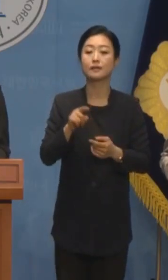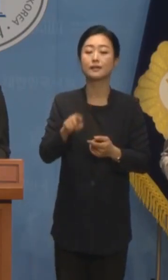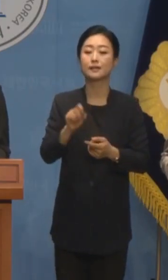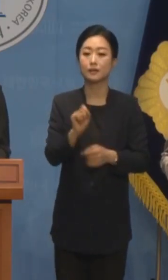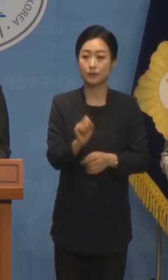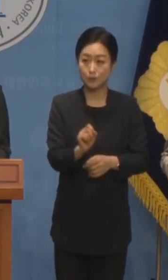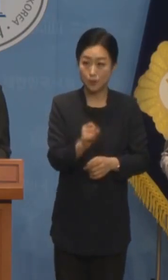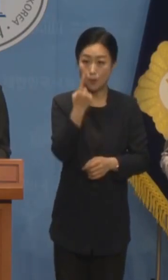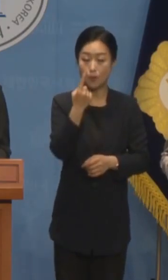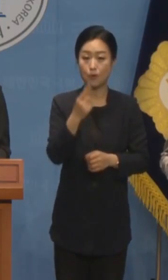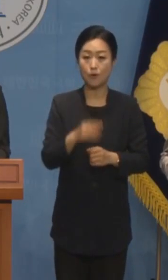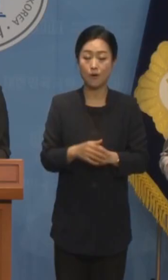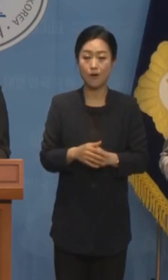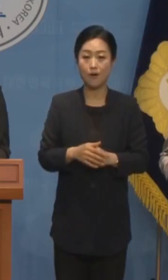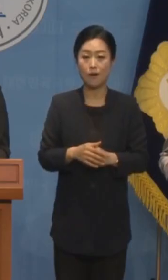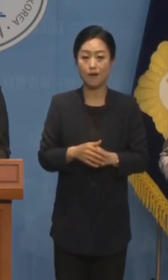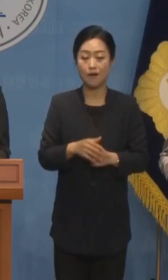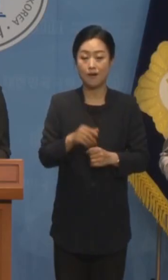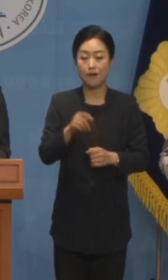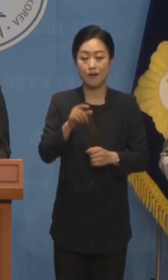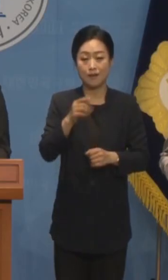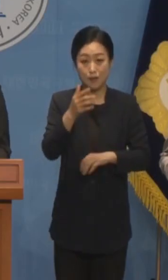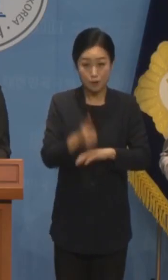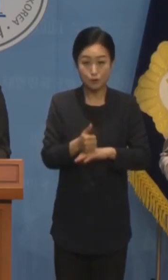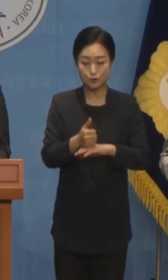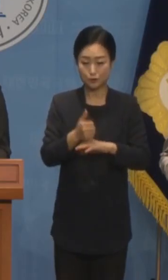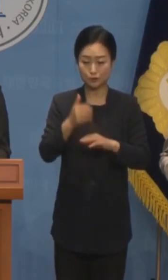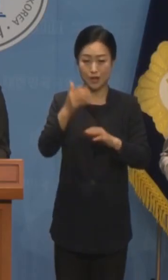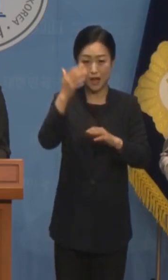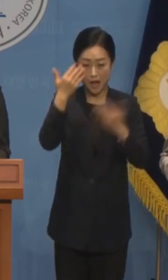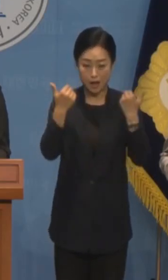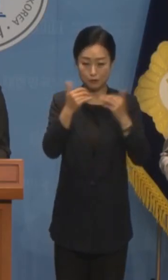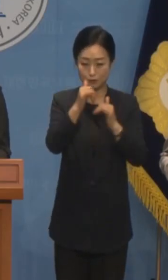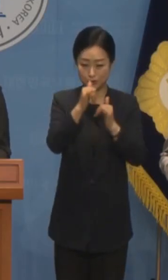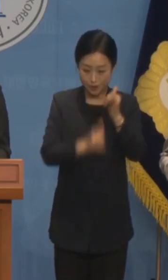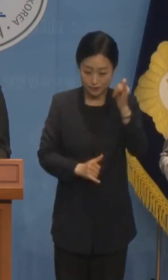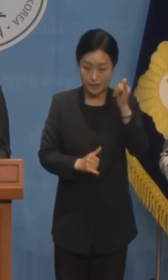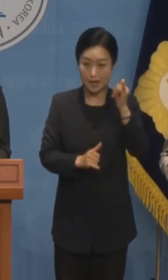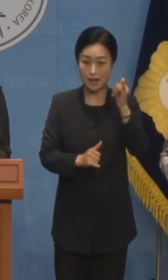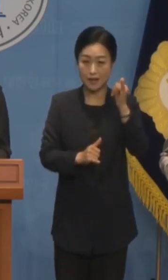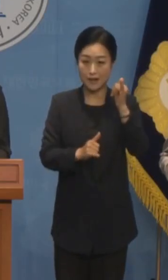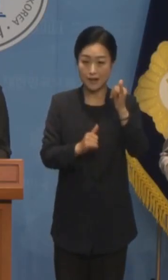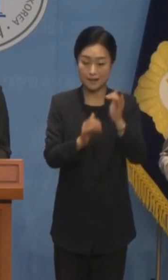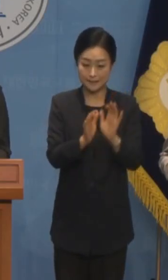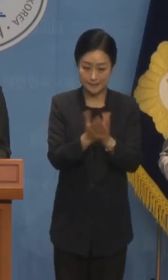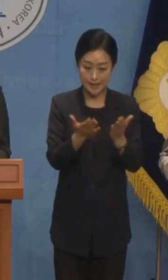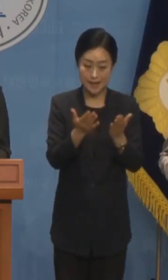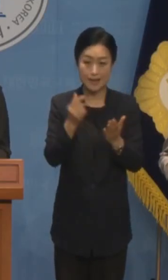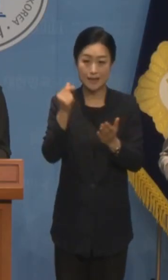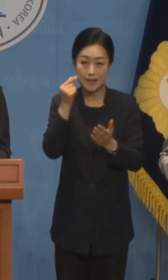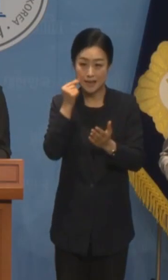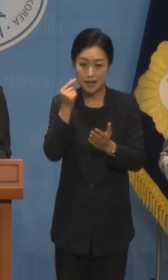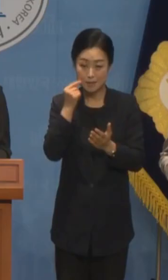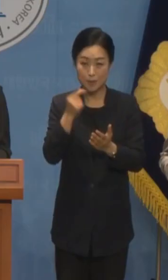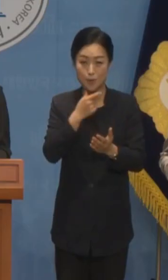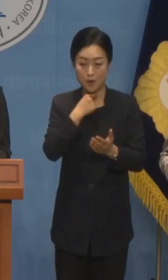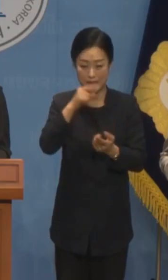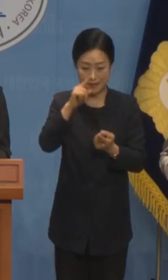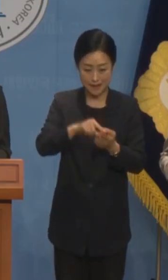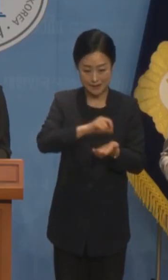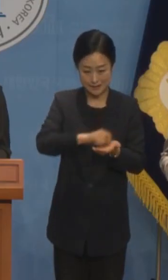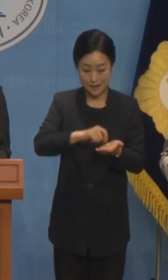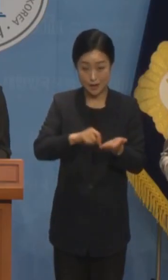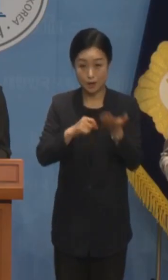국정교과서에 일본 입장을 좀 더 잘 반영했다고 이제 뉴라이트가 역사를 일본의 입맛에